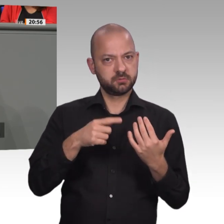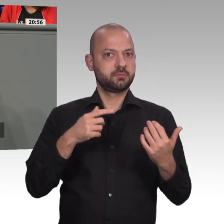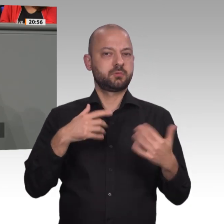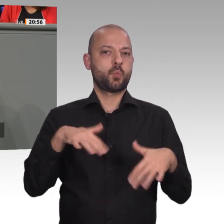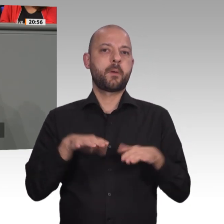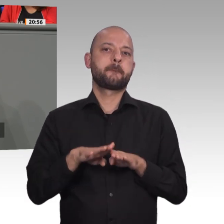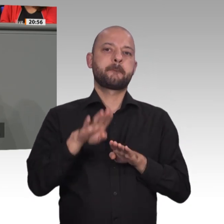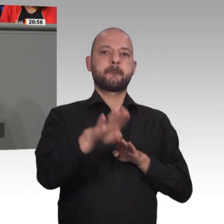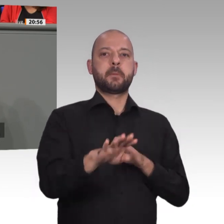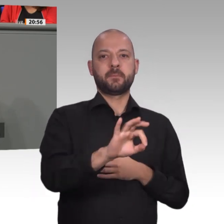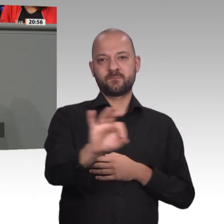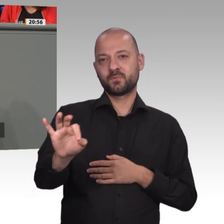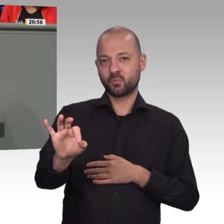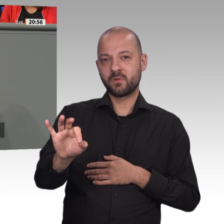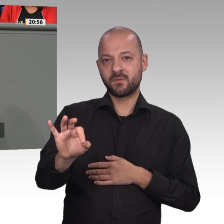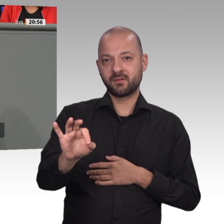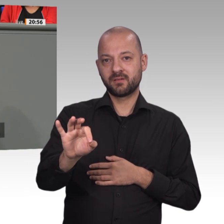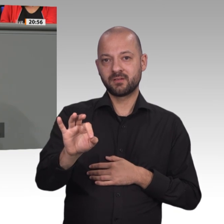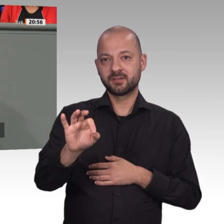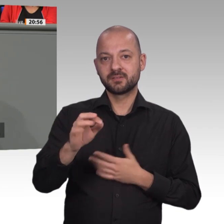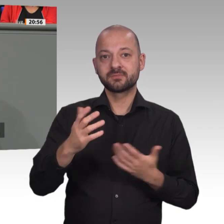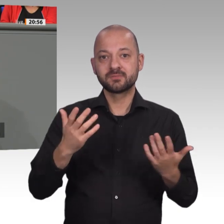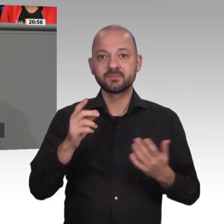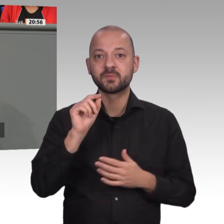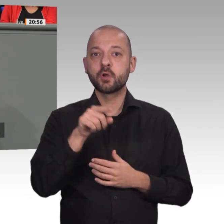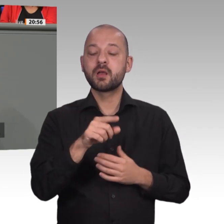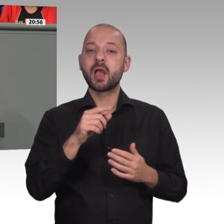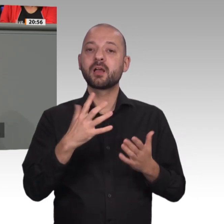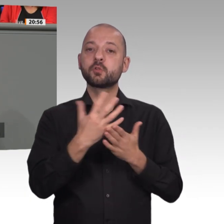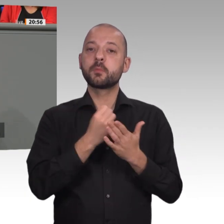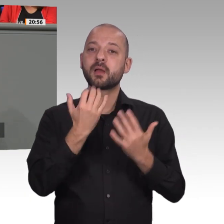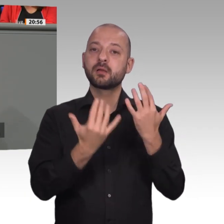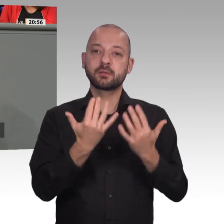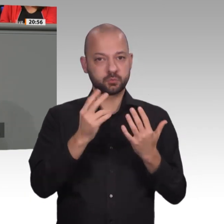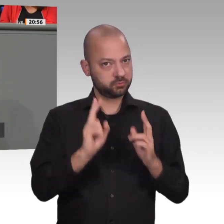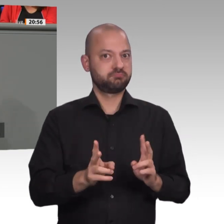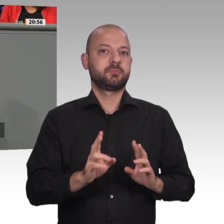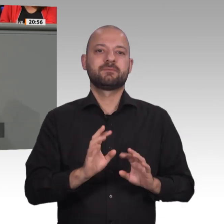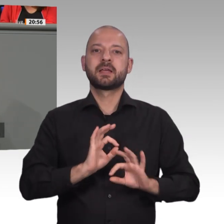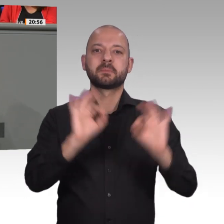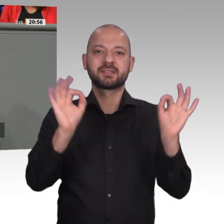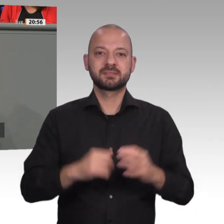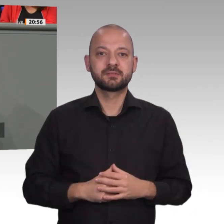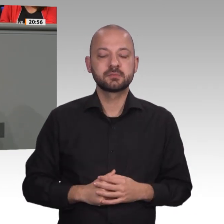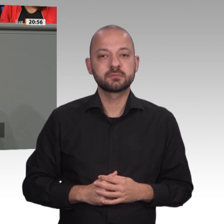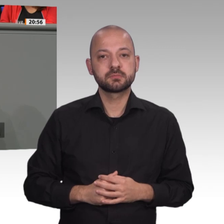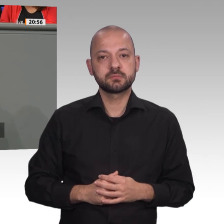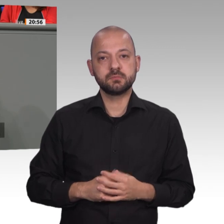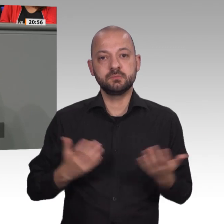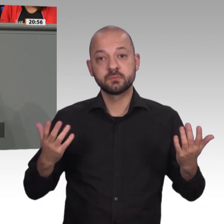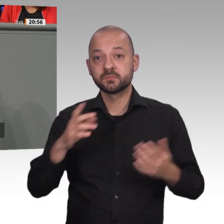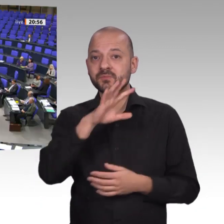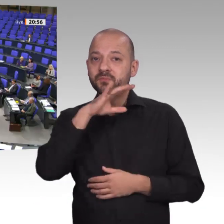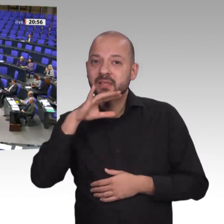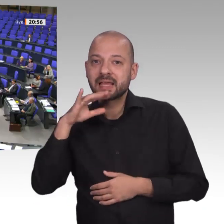wird abgeschafft. Und zudem erhöhen wir die Vermögensfreigrenze deutlich auf 50.000 Euro. Deshalb ein echter Meilenstein für Menschen mit Behinderung.